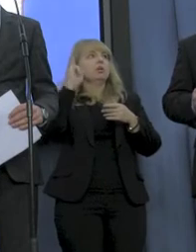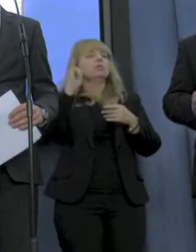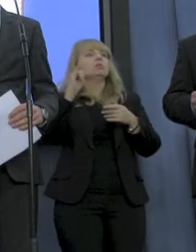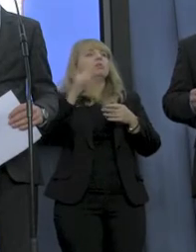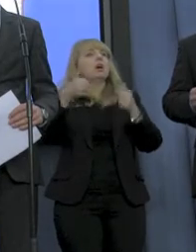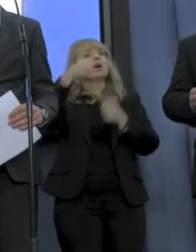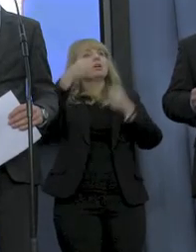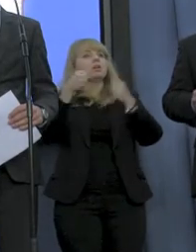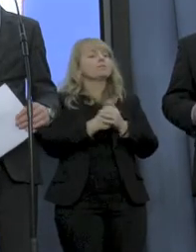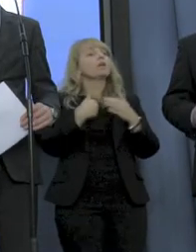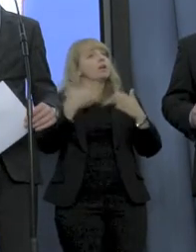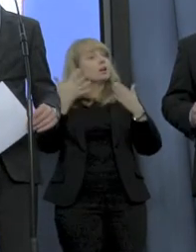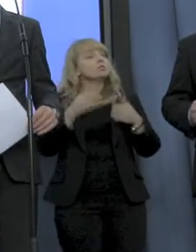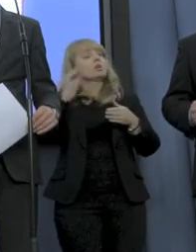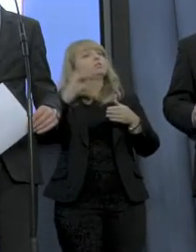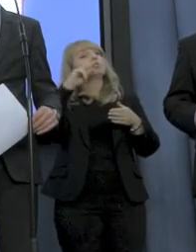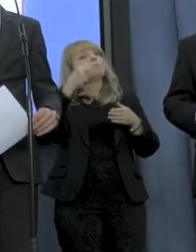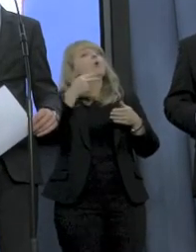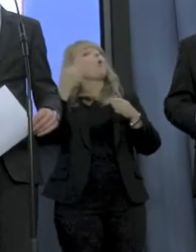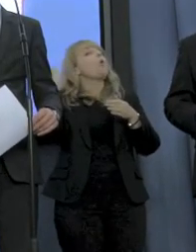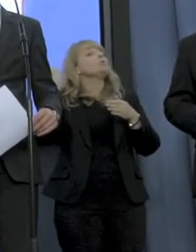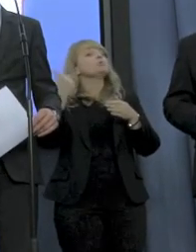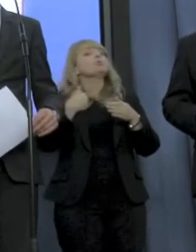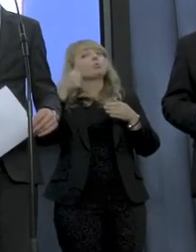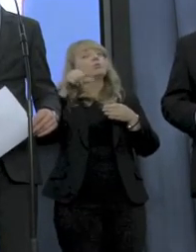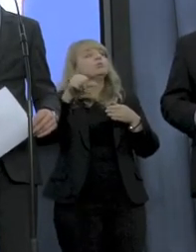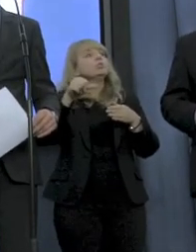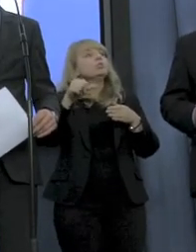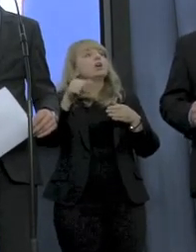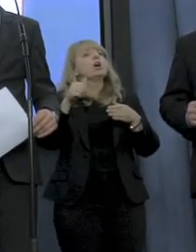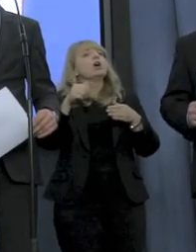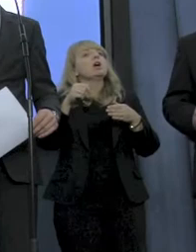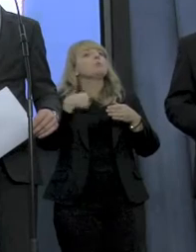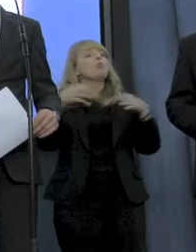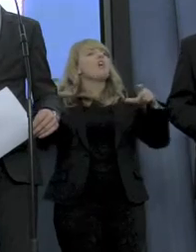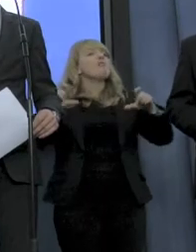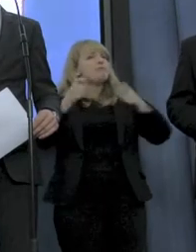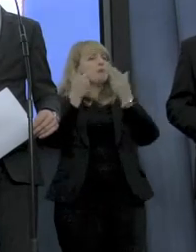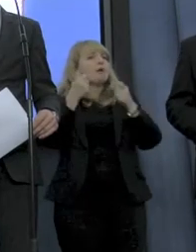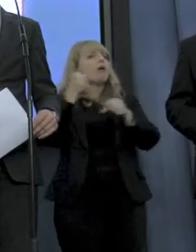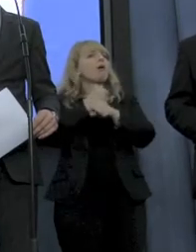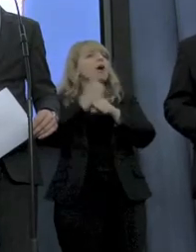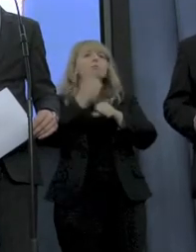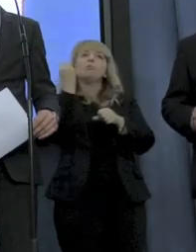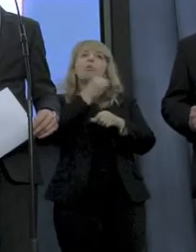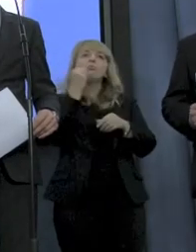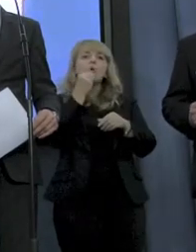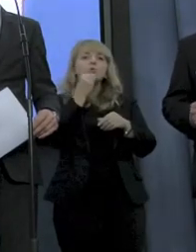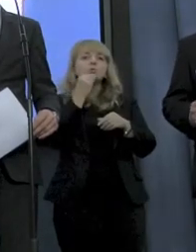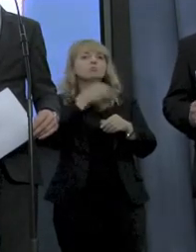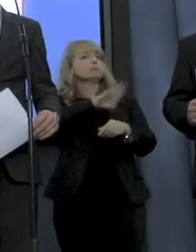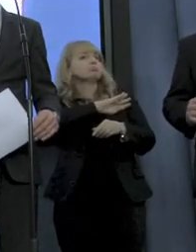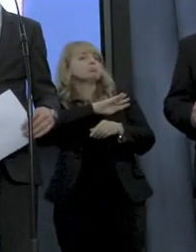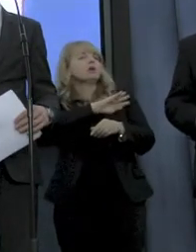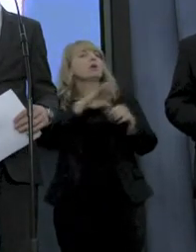naszych kierowców i pojazdy. Mieliśmy przez ostatni tydzień tak naprawdę po tragicznym wypadku w Kamieniu Pomorskim dosyć